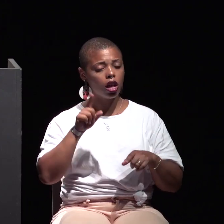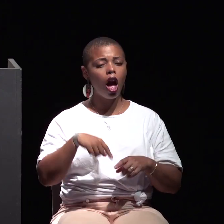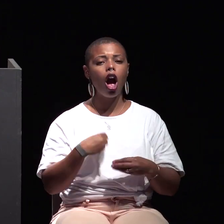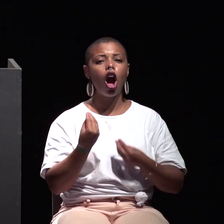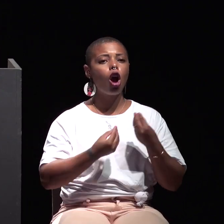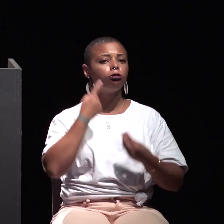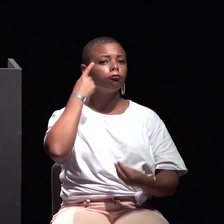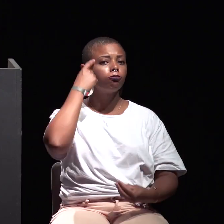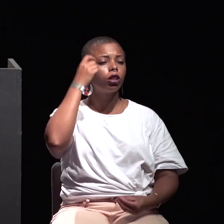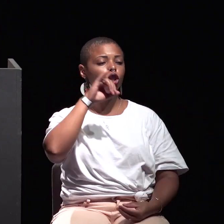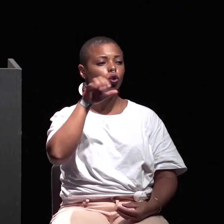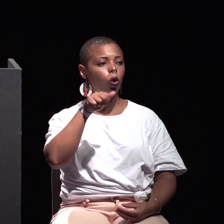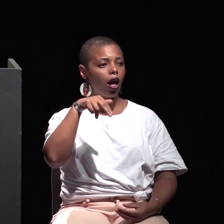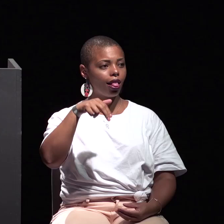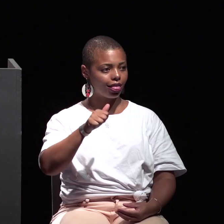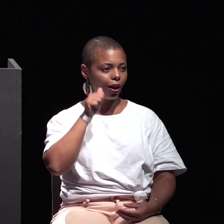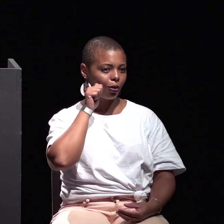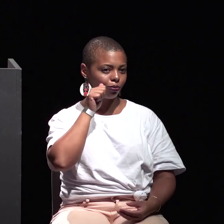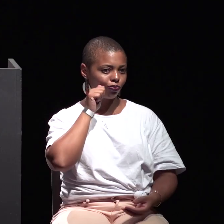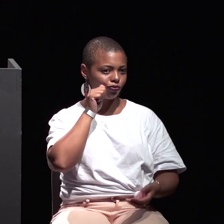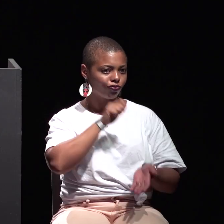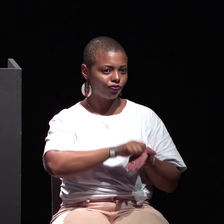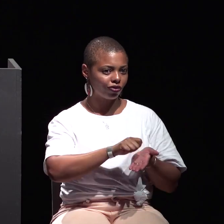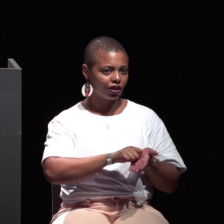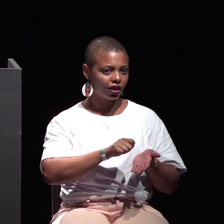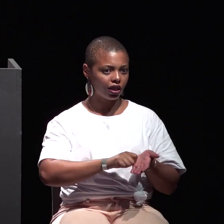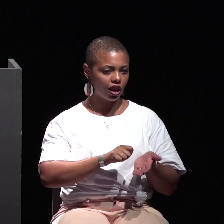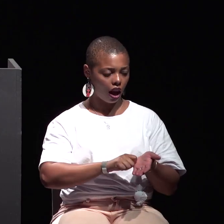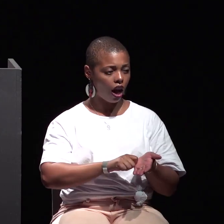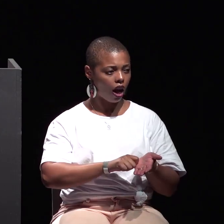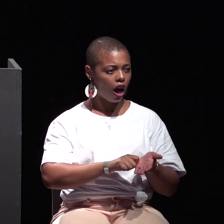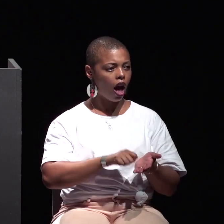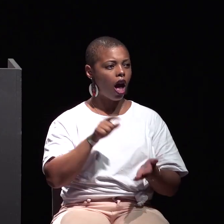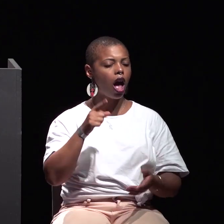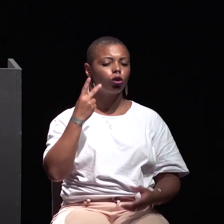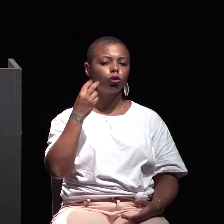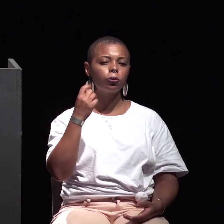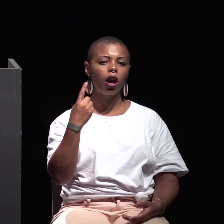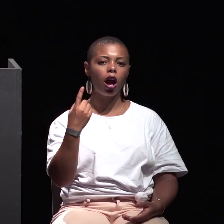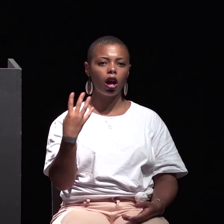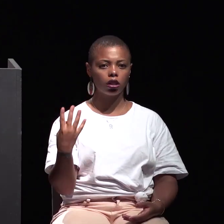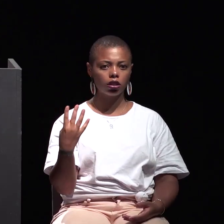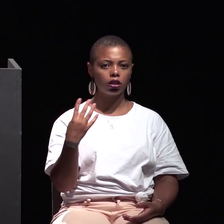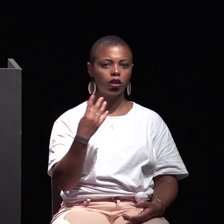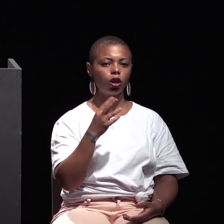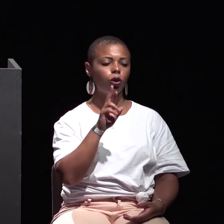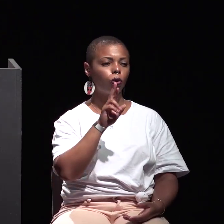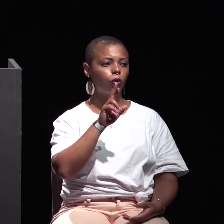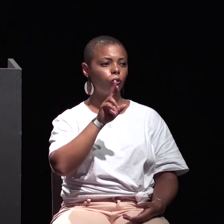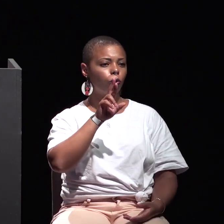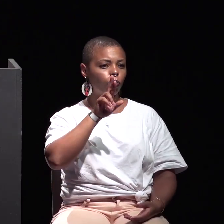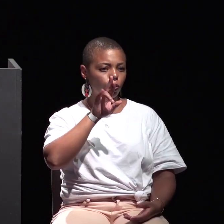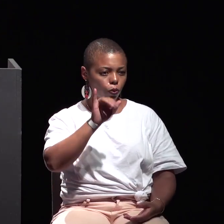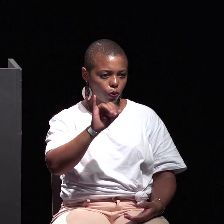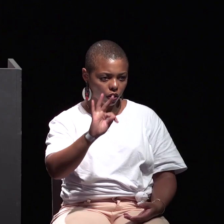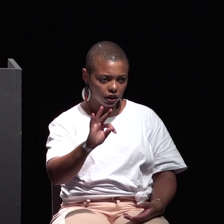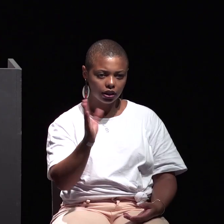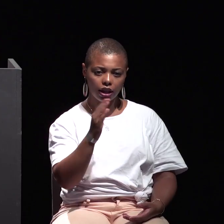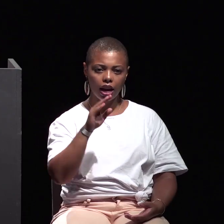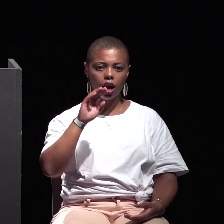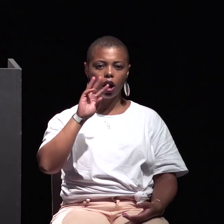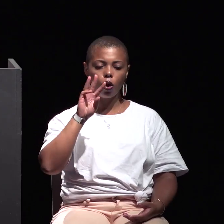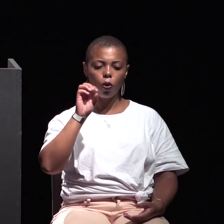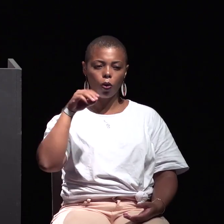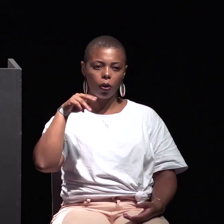escritora Joanna Walsh, que é Read Women, em 2014, Read Women, que a